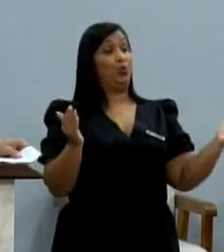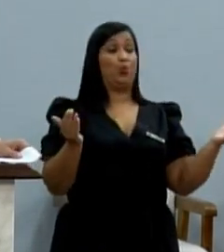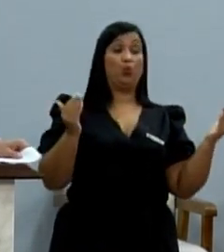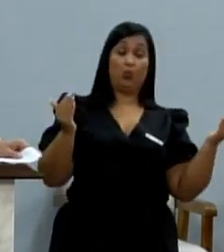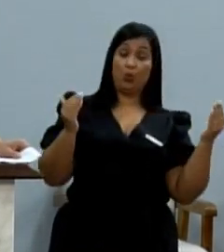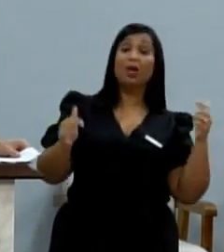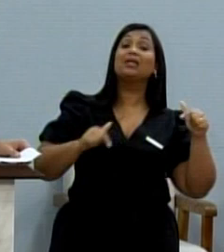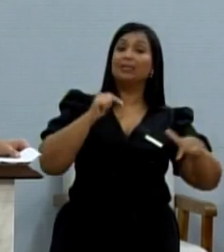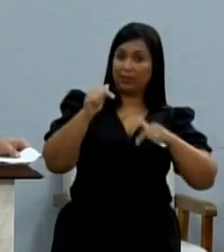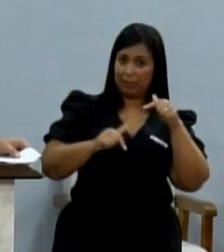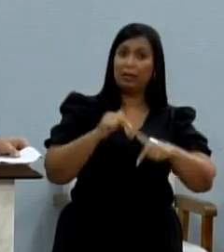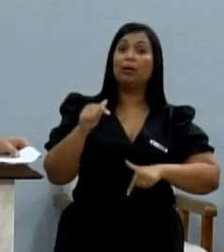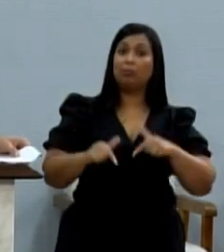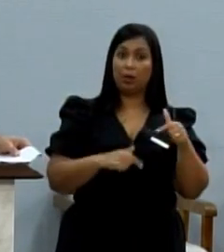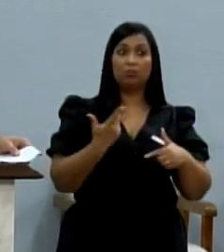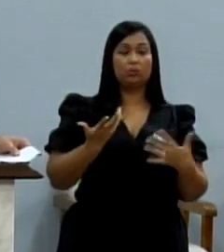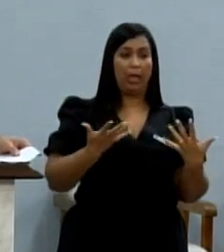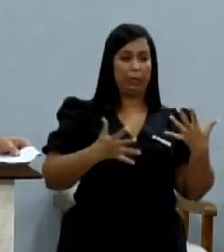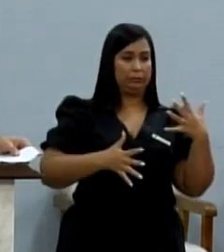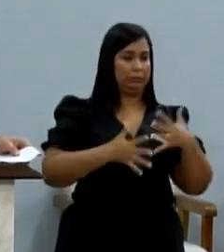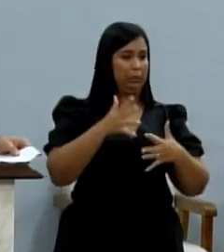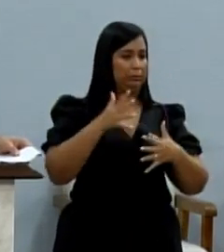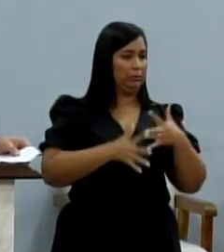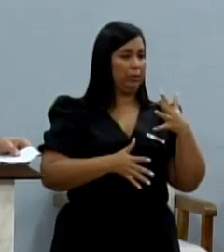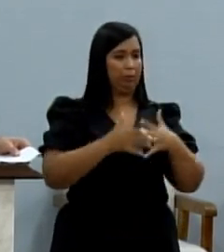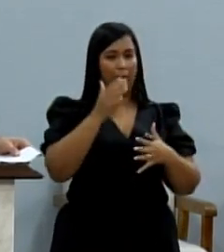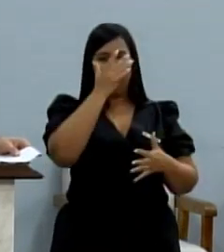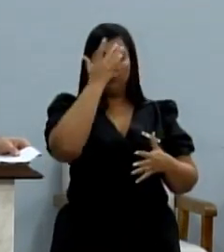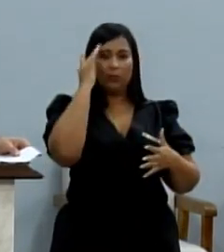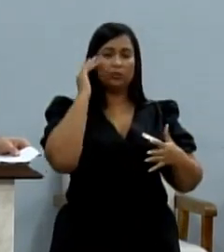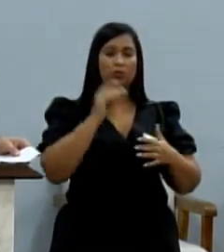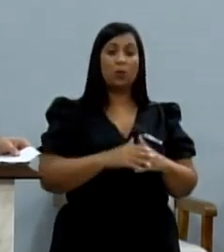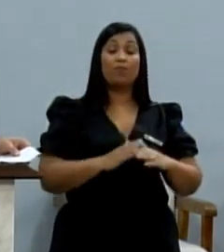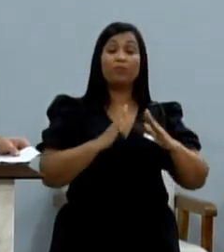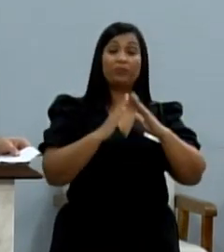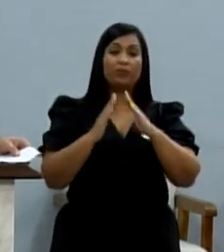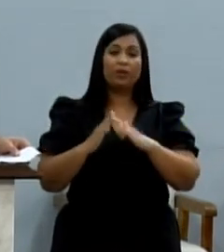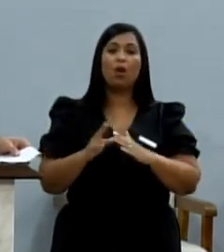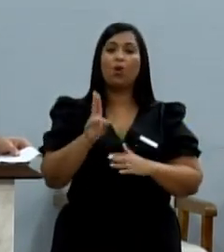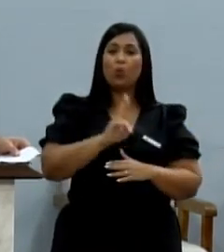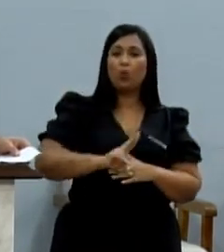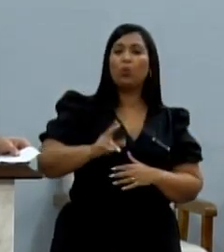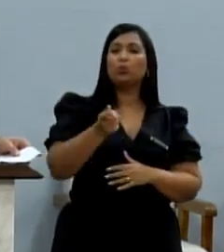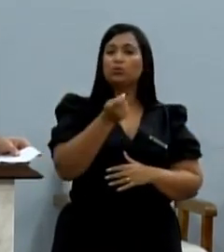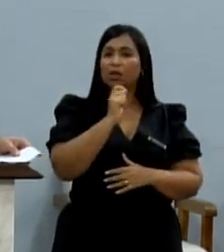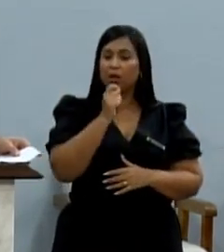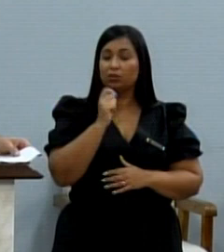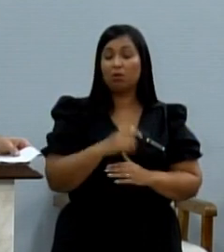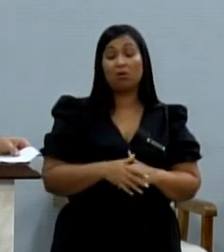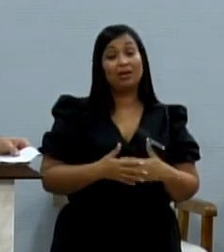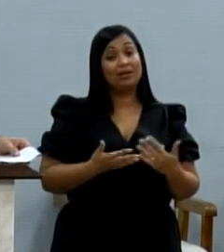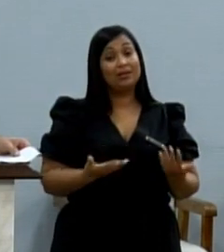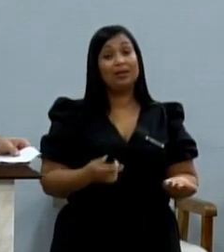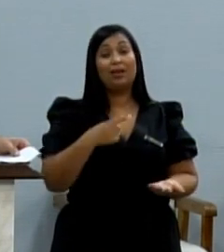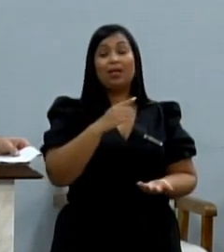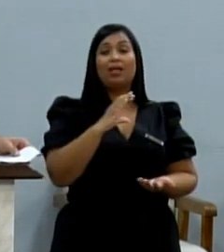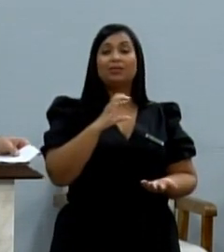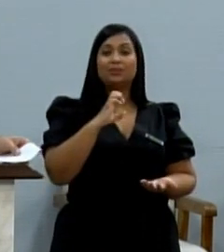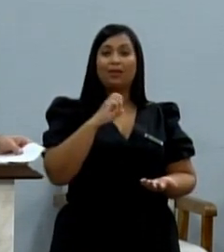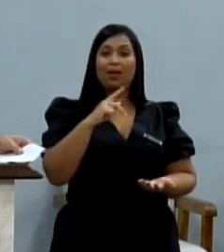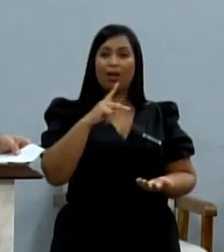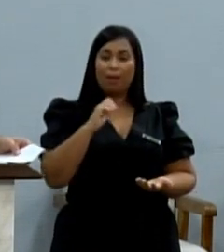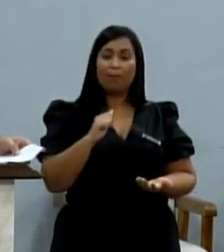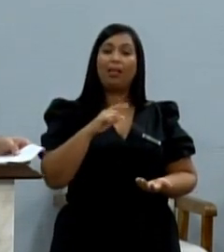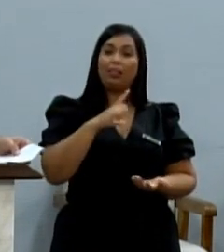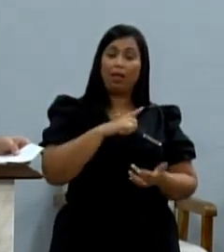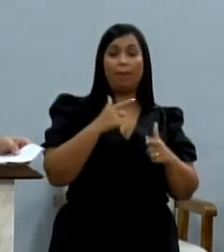trabalho perturba Comerciantes moradores são usuários de droga etc e tal e ali na Cecap estava tendo esse